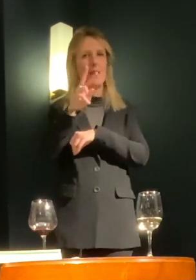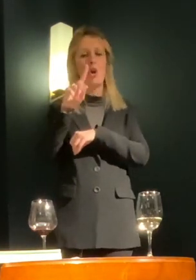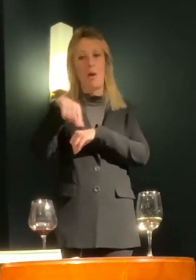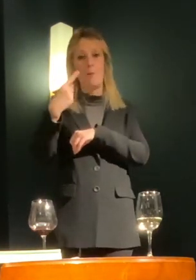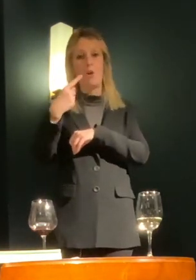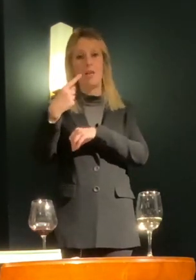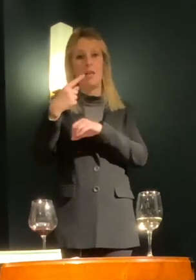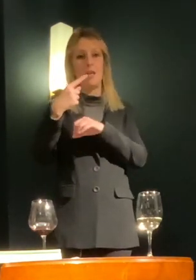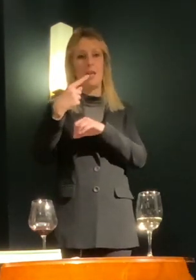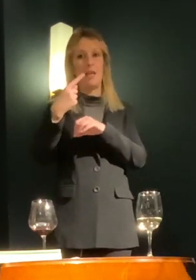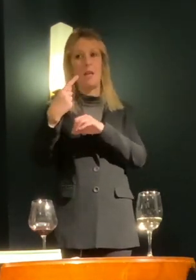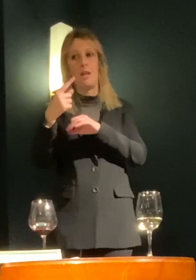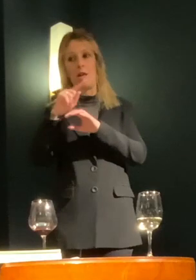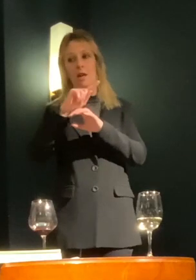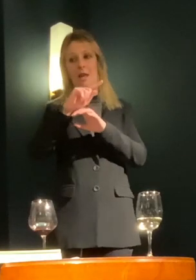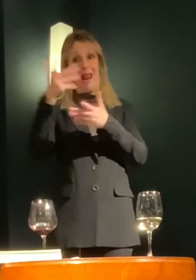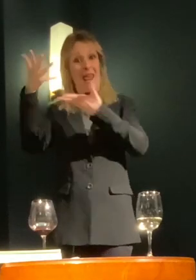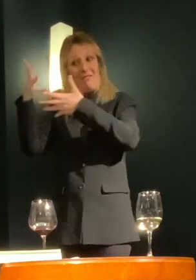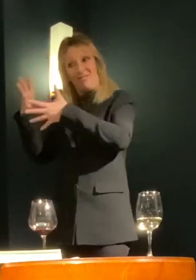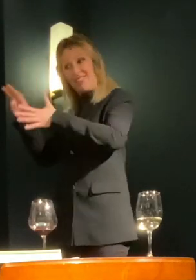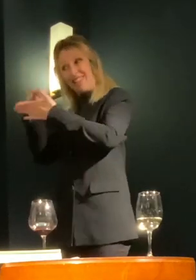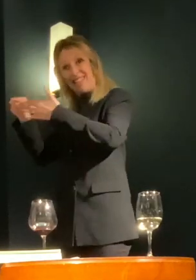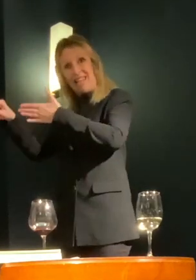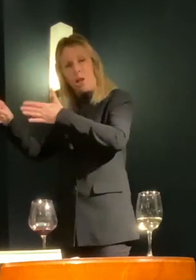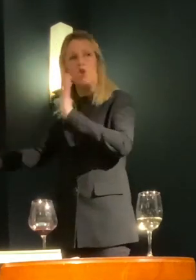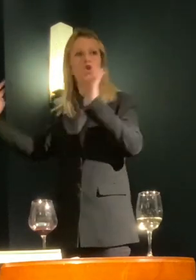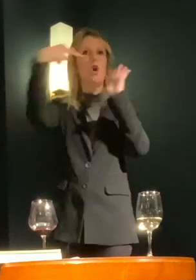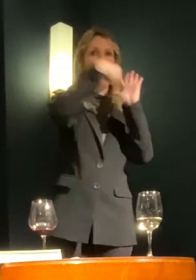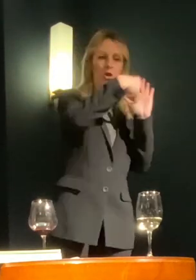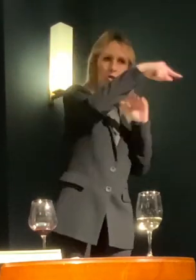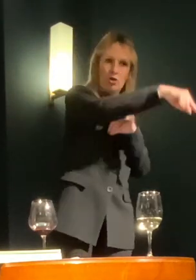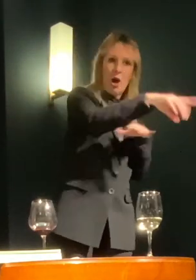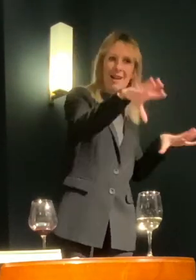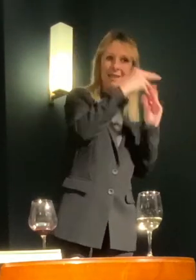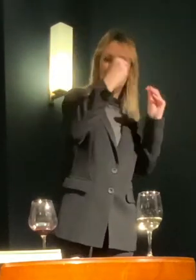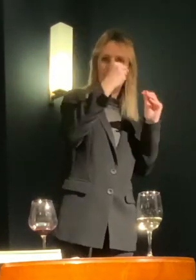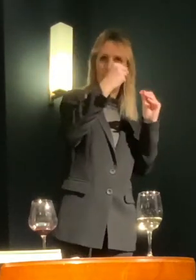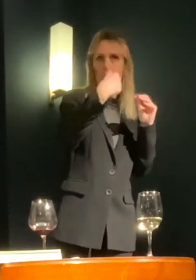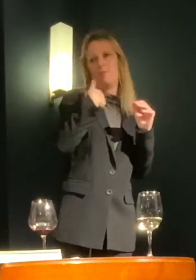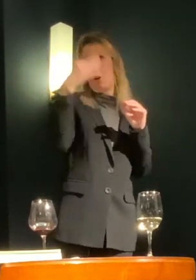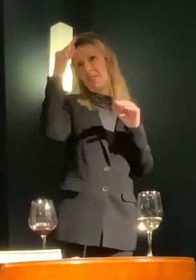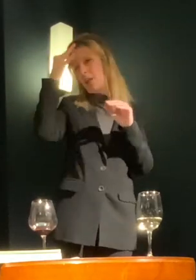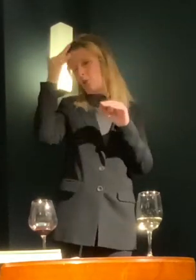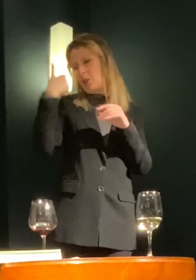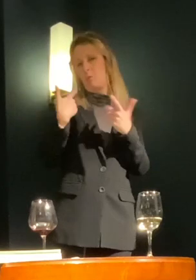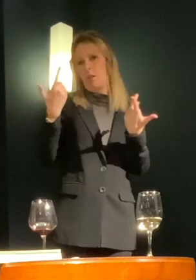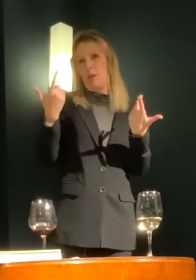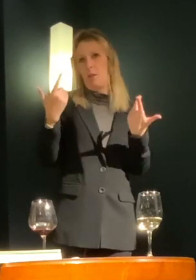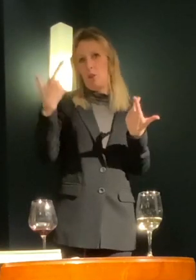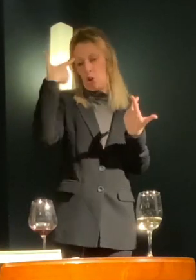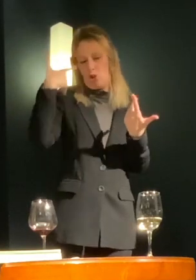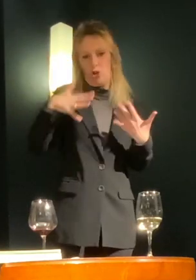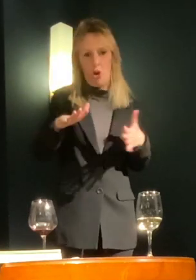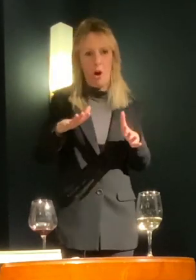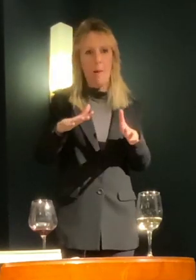nella fine, perché è poi una questione di ossessione, perché ci faccio caso io, probabilmente nessun altro. Però le cose